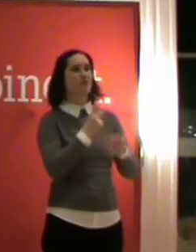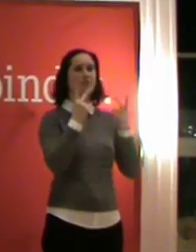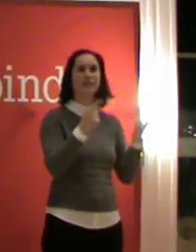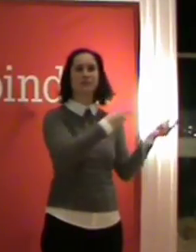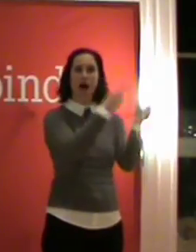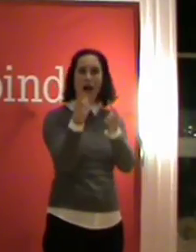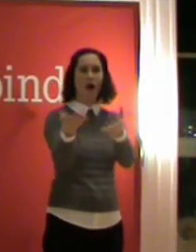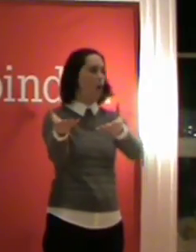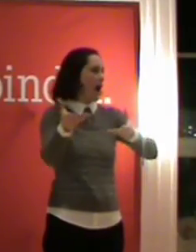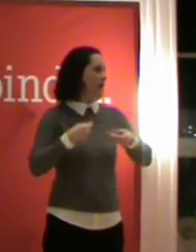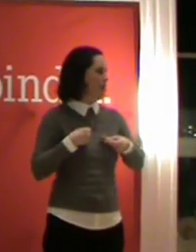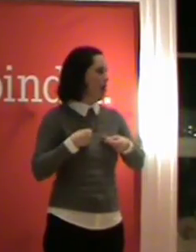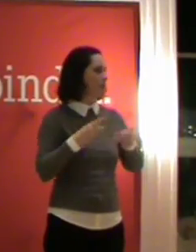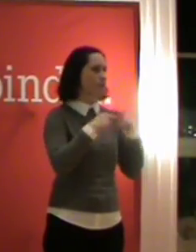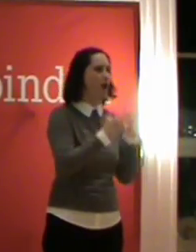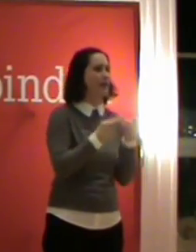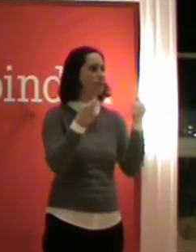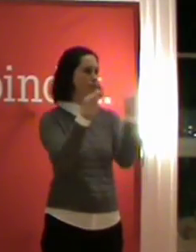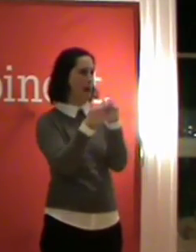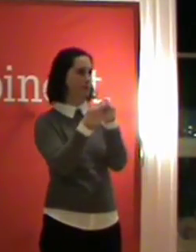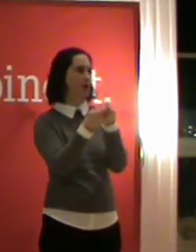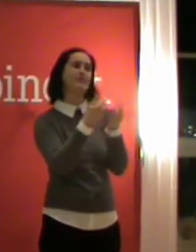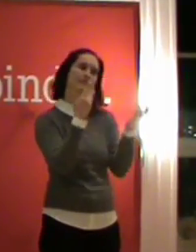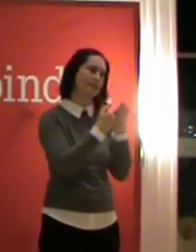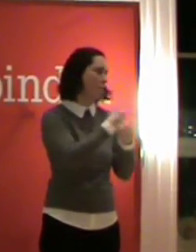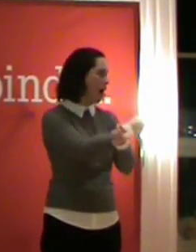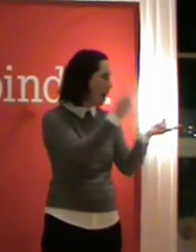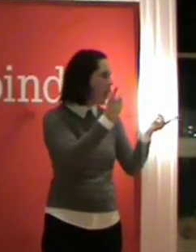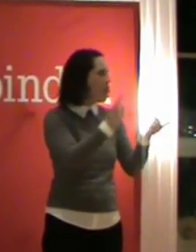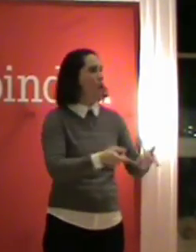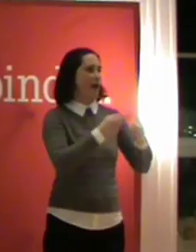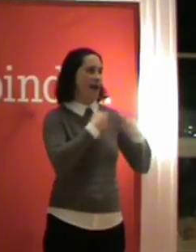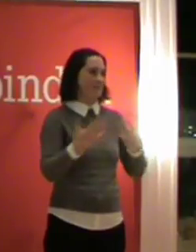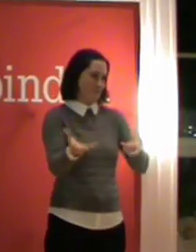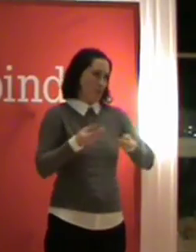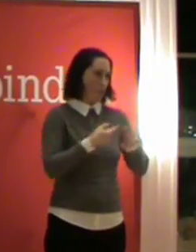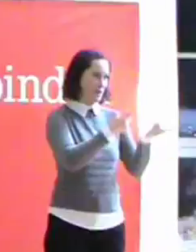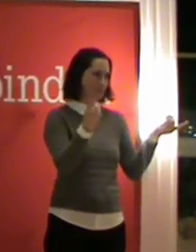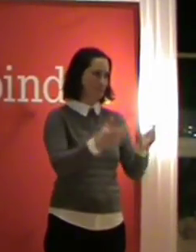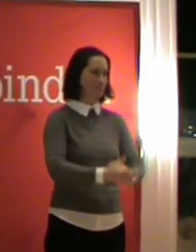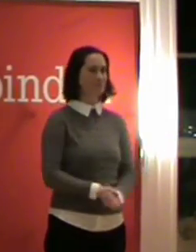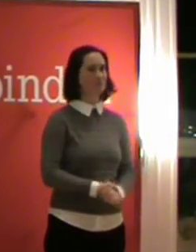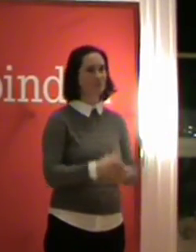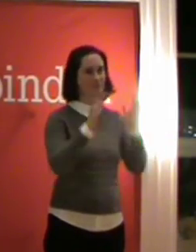unserem Neujahrsempfang einzuladen. Seien Sie uns herzlich willkommen.